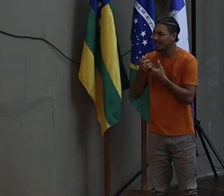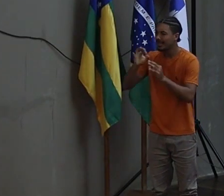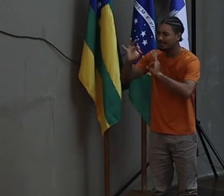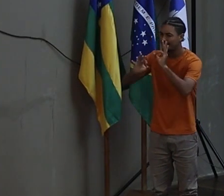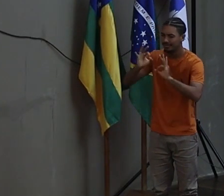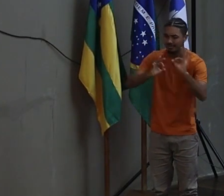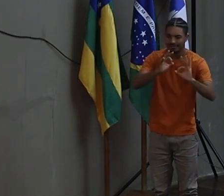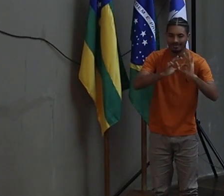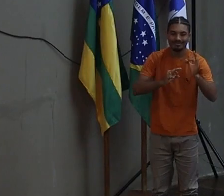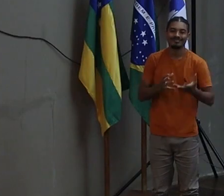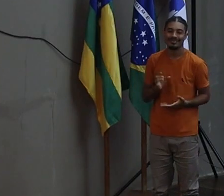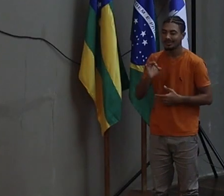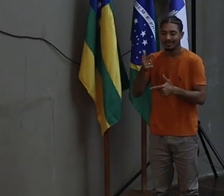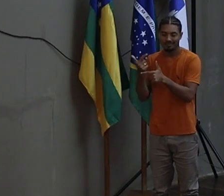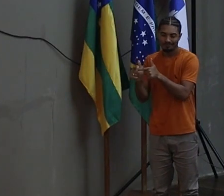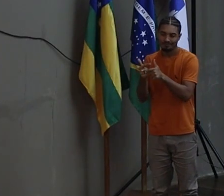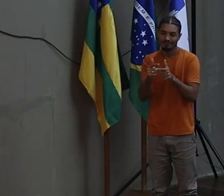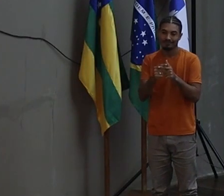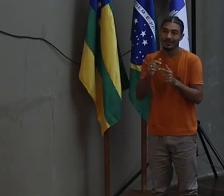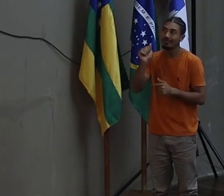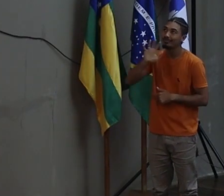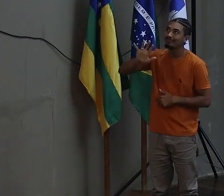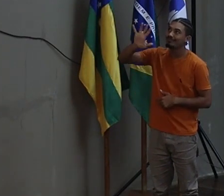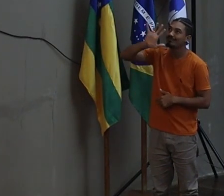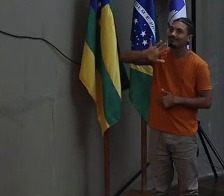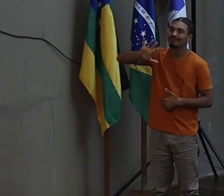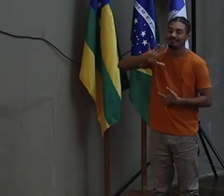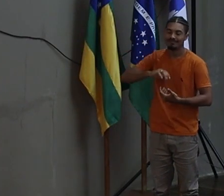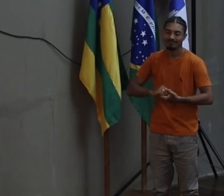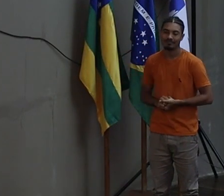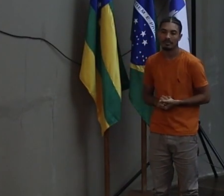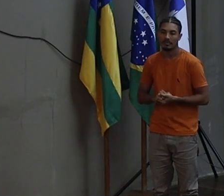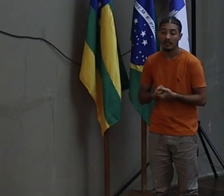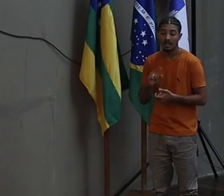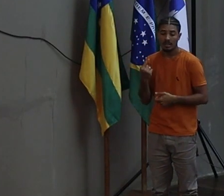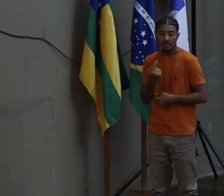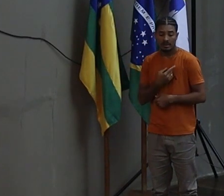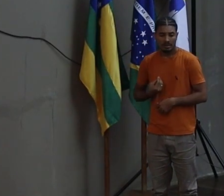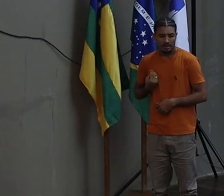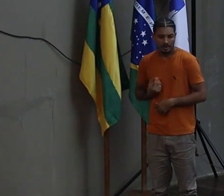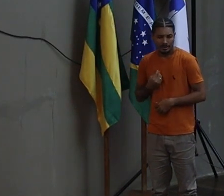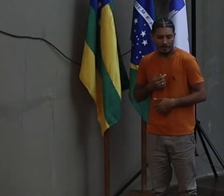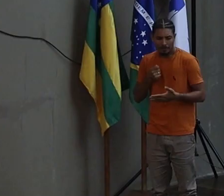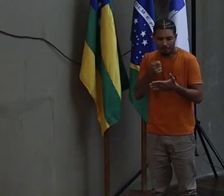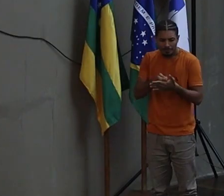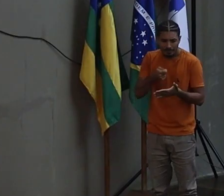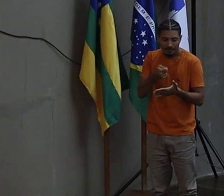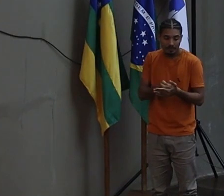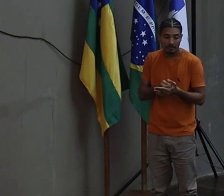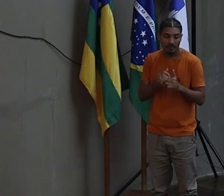poematizar e não só, problematizar o universo, o pluriverso, né? Nós estávamos também comprometidas, a